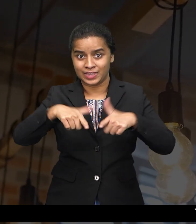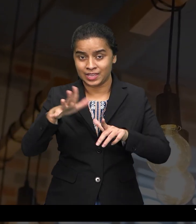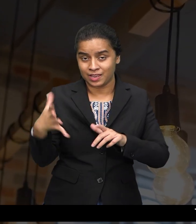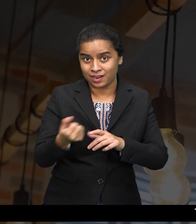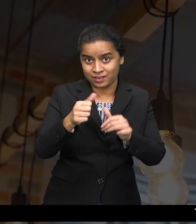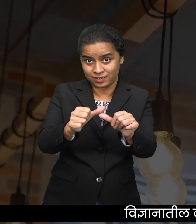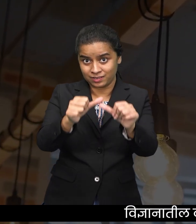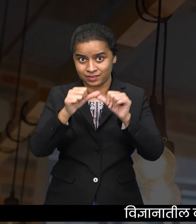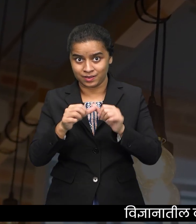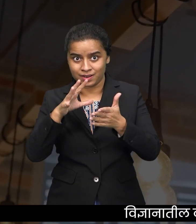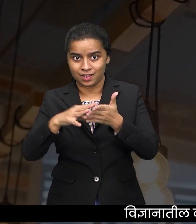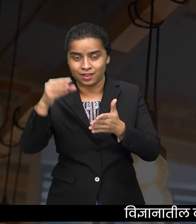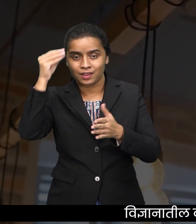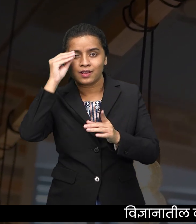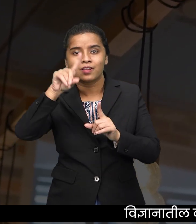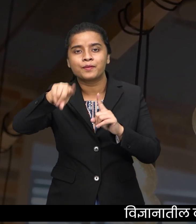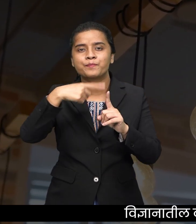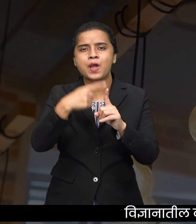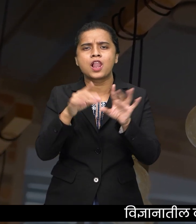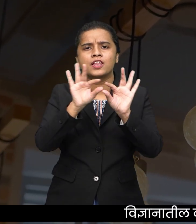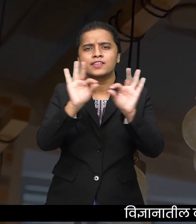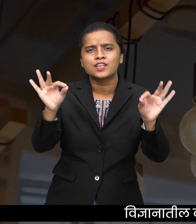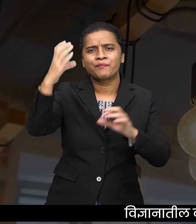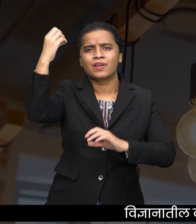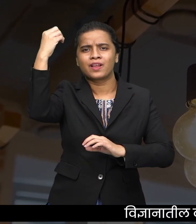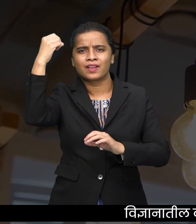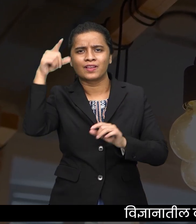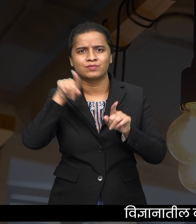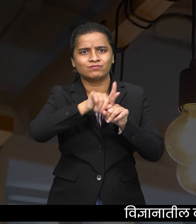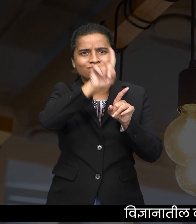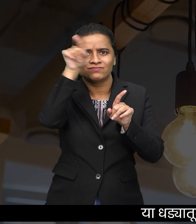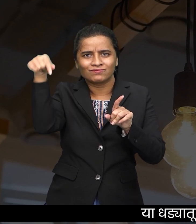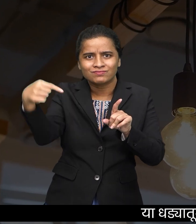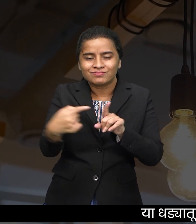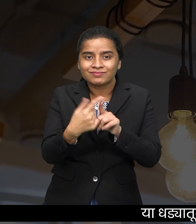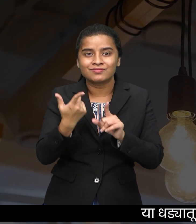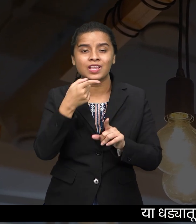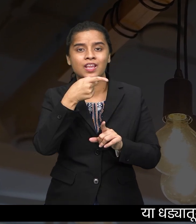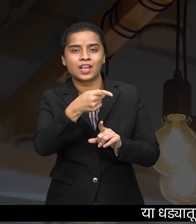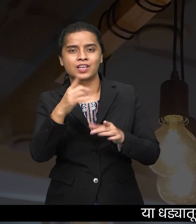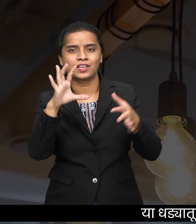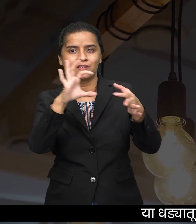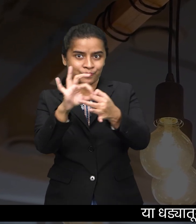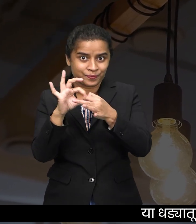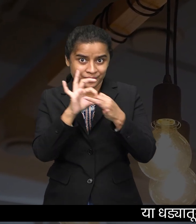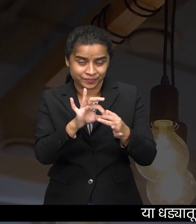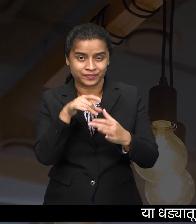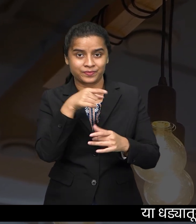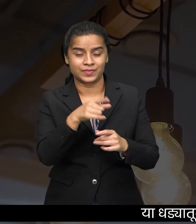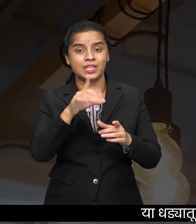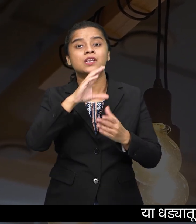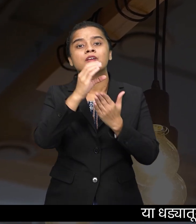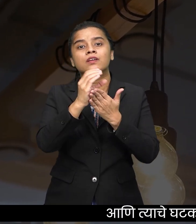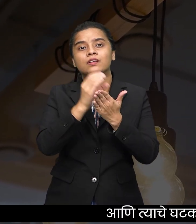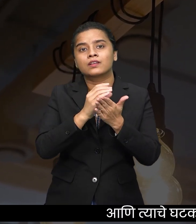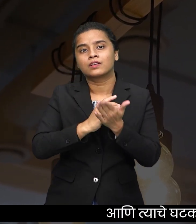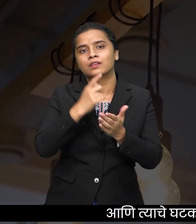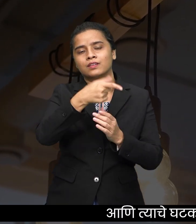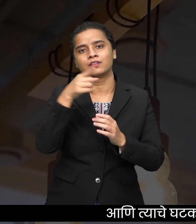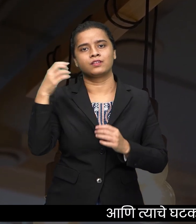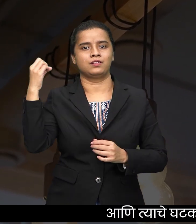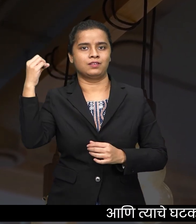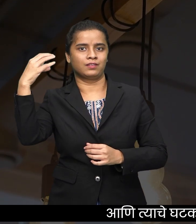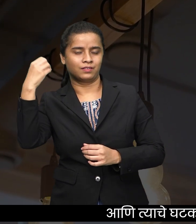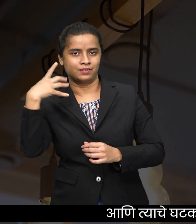इयत्ता 6वी विज्ञानातील वीज आणि विद्युत परिपथ या धड्यातून साधे विद्युत परिपथ आणि